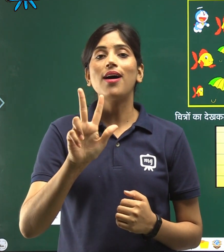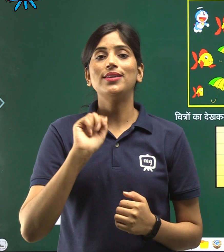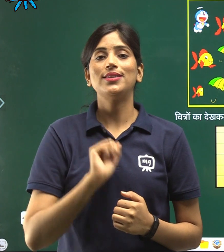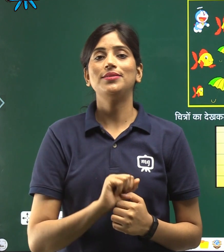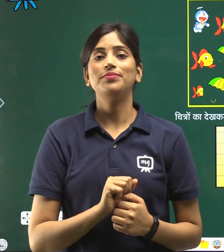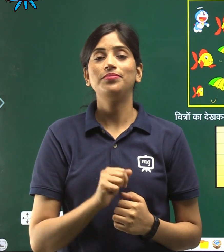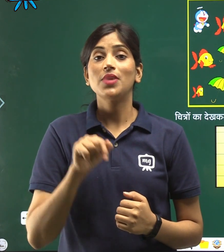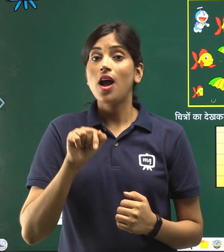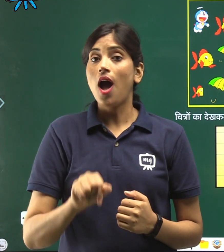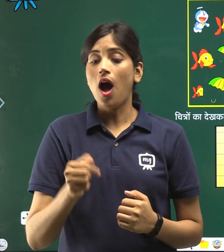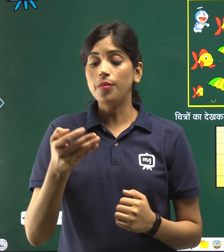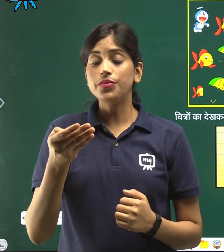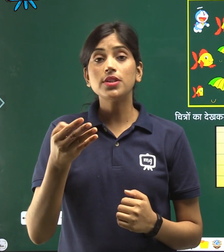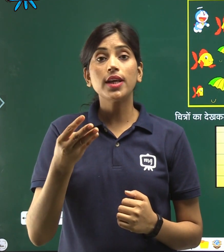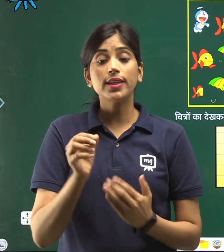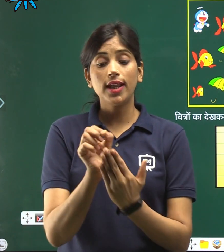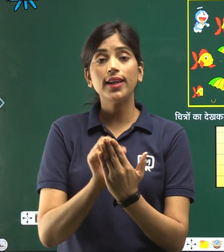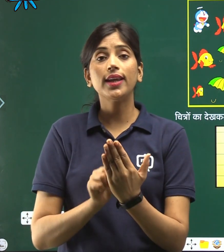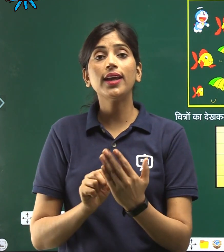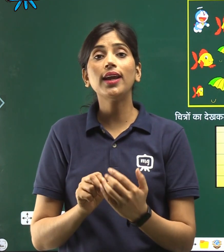8। अब संख्या लिखेंगे